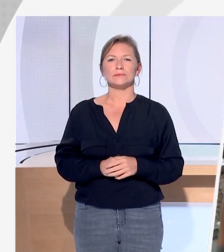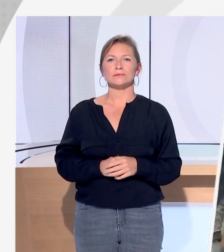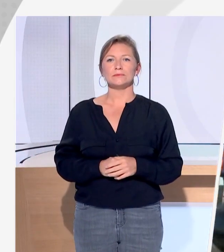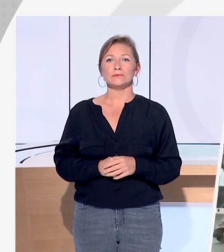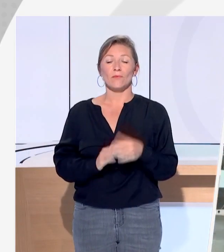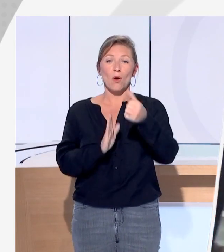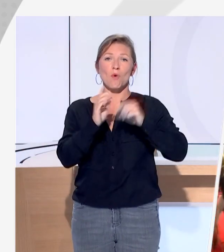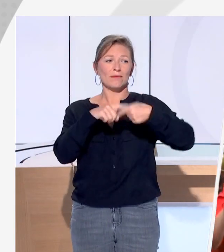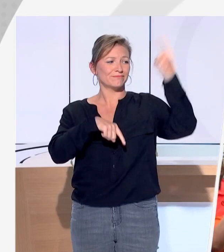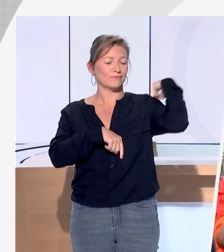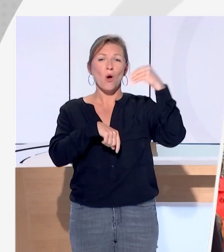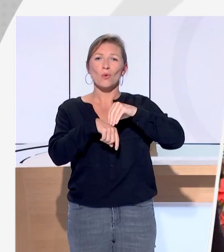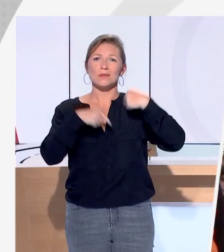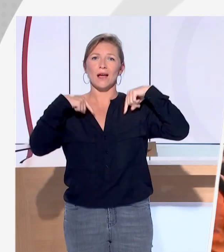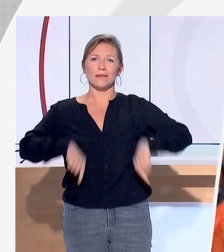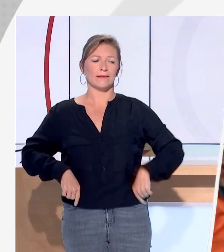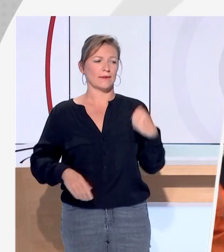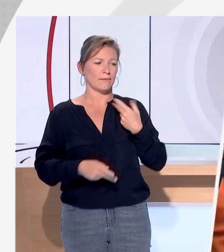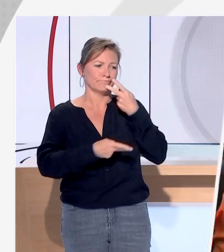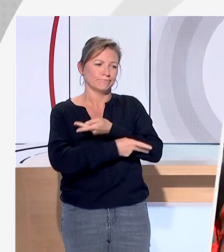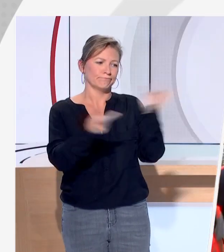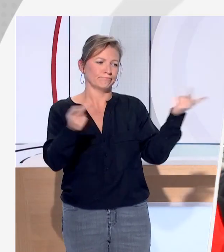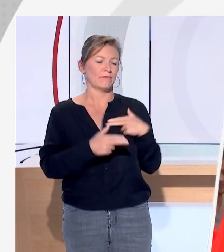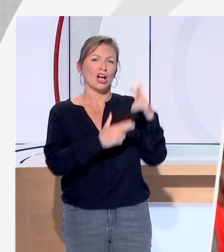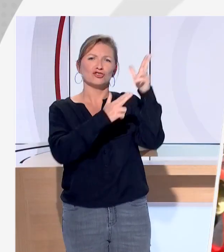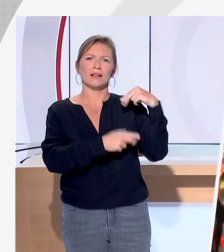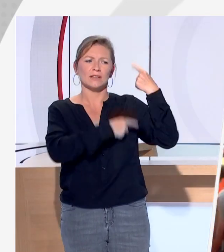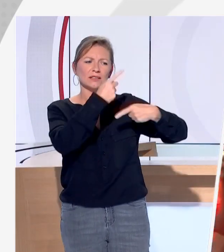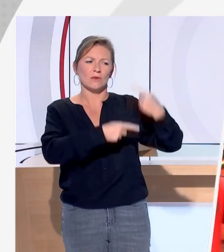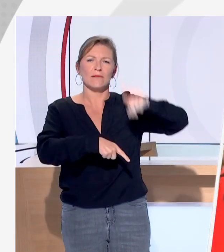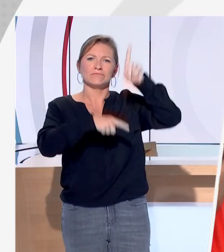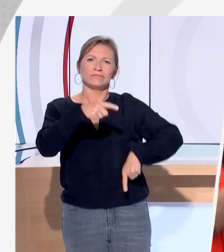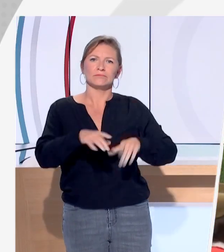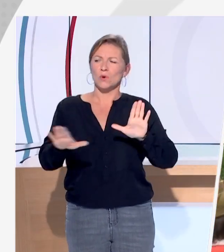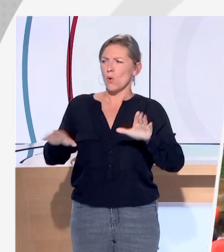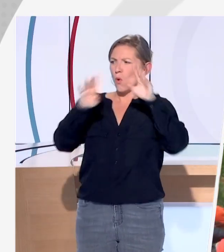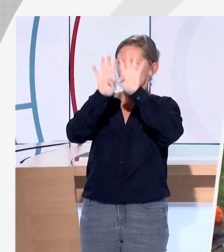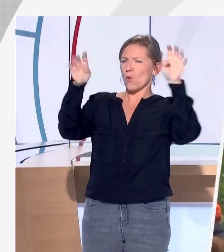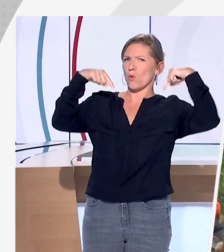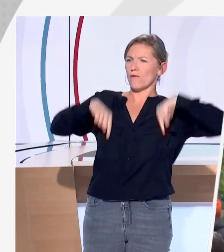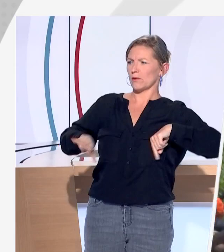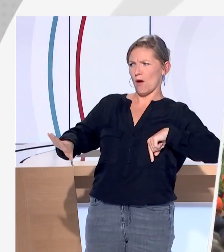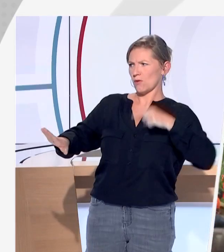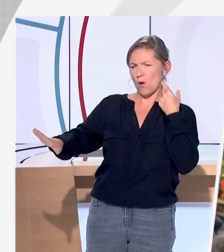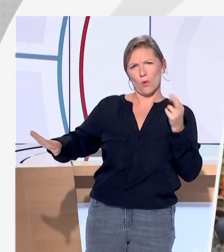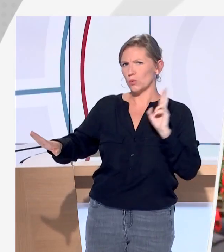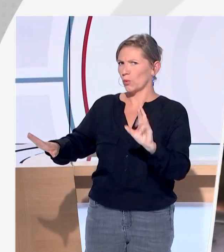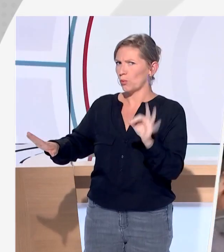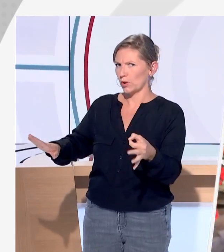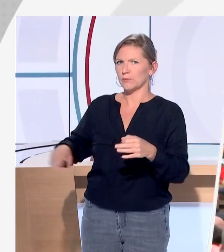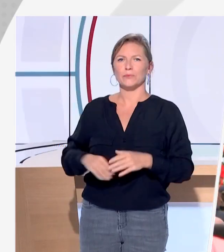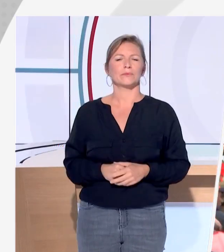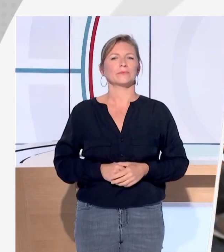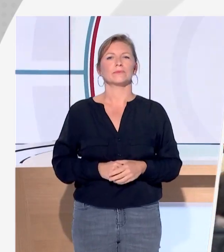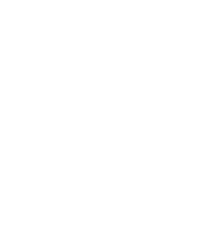Le mois dernier, le Conseil d'État a interdit les chasses traditionnelles. Le gouvernement a annoncé vouloir les rétablir.